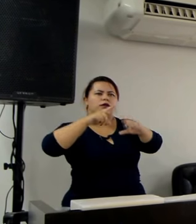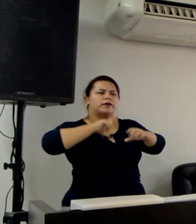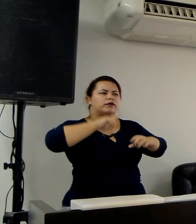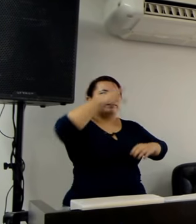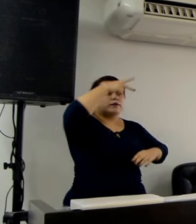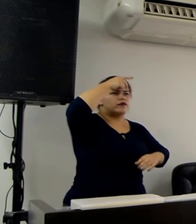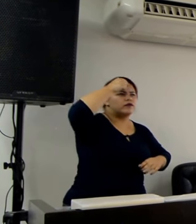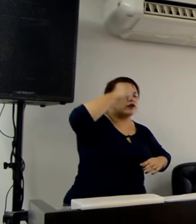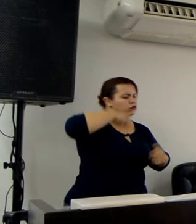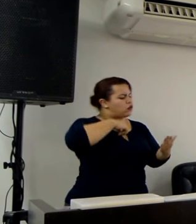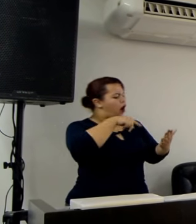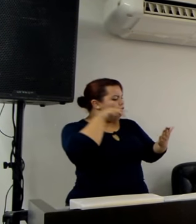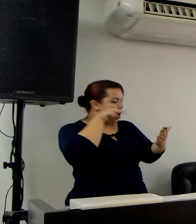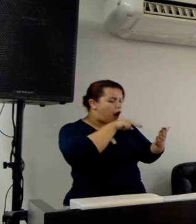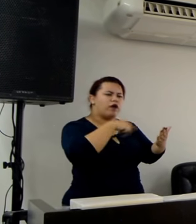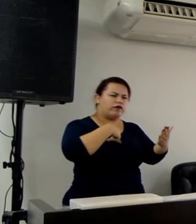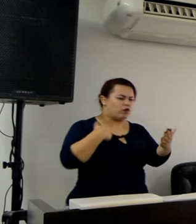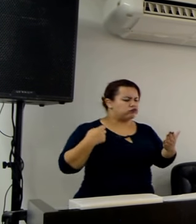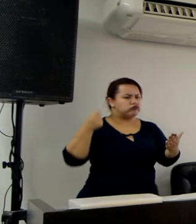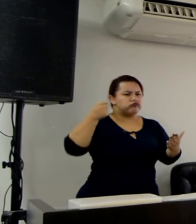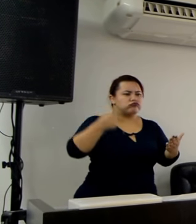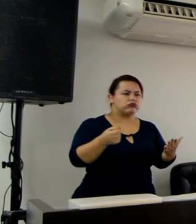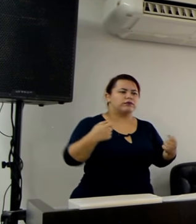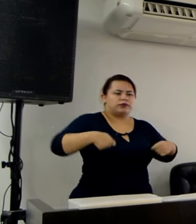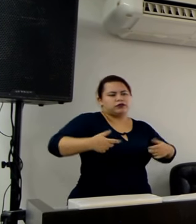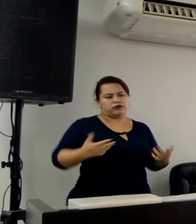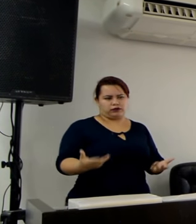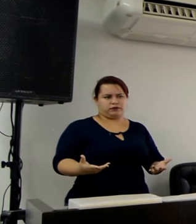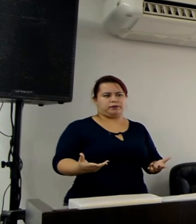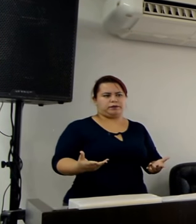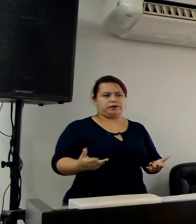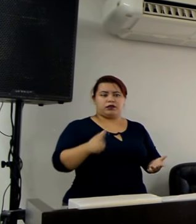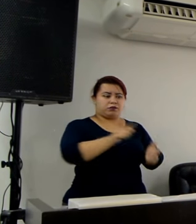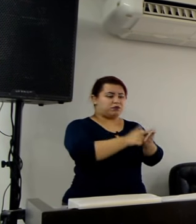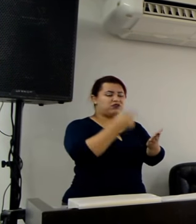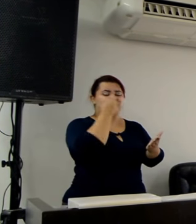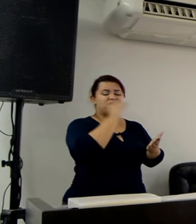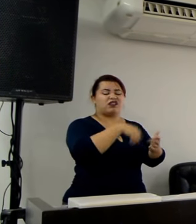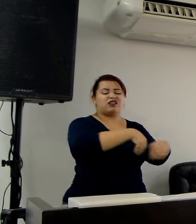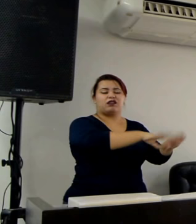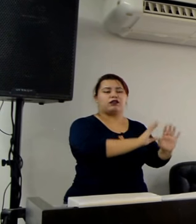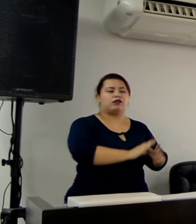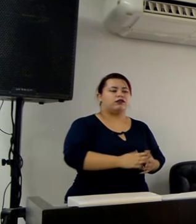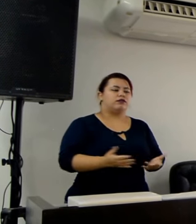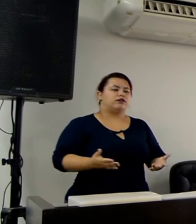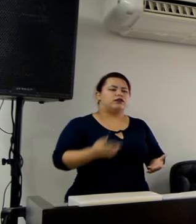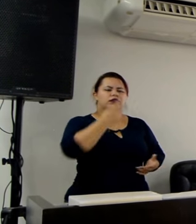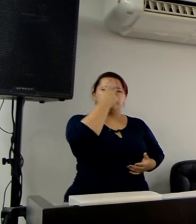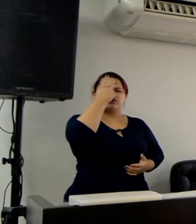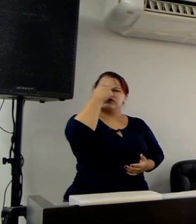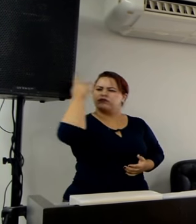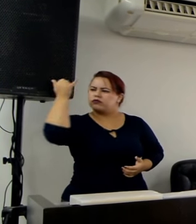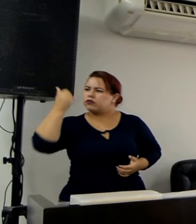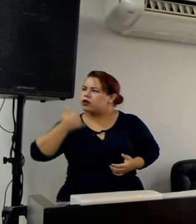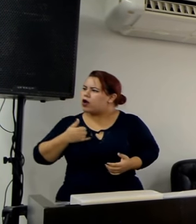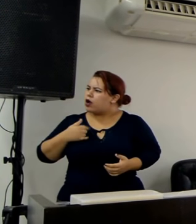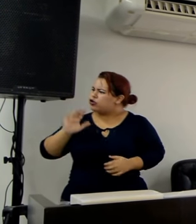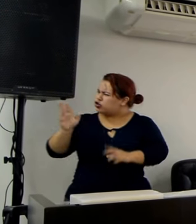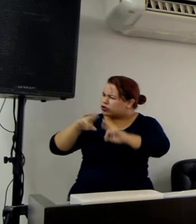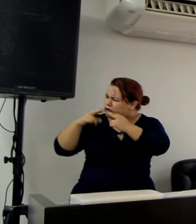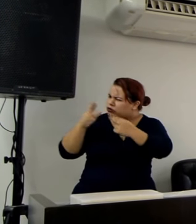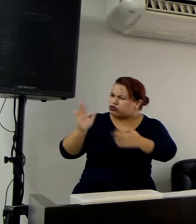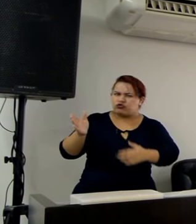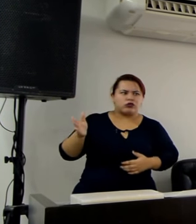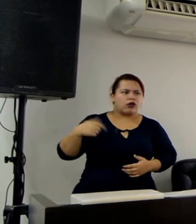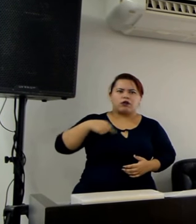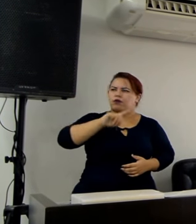faz. Então, na verdade, quando a gente não vai a essas informações, a gente pega pela omissão, né,